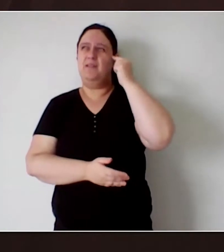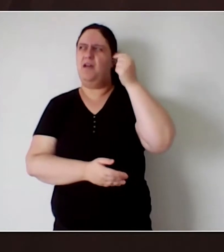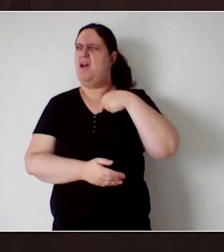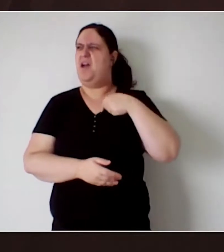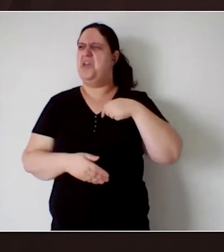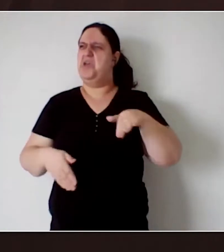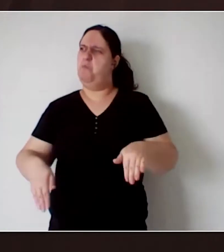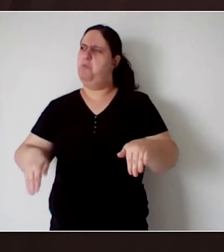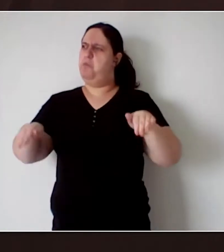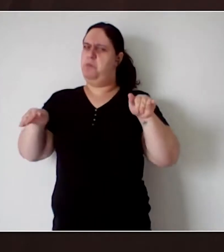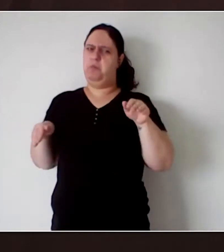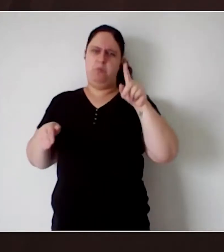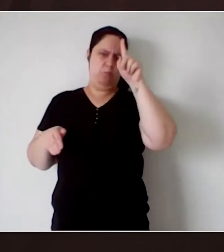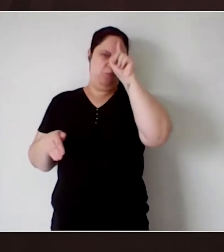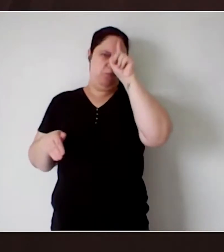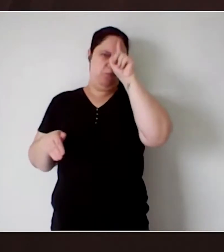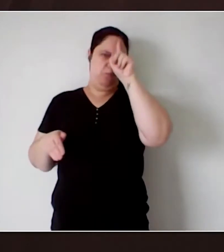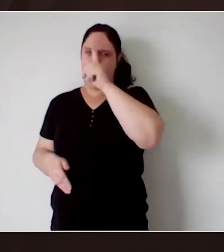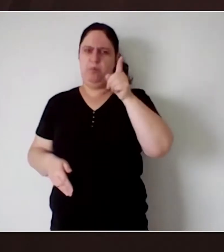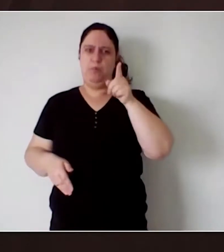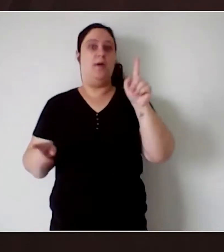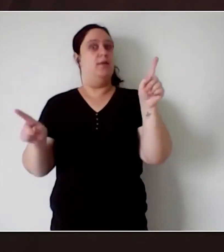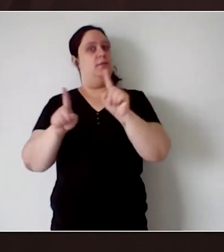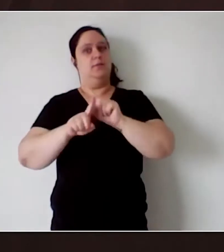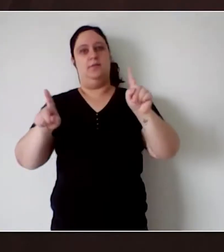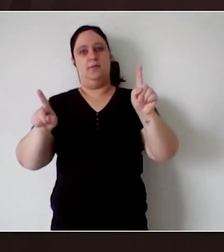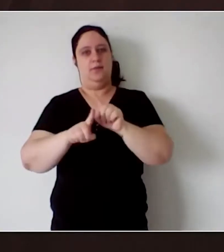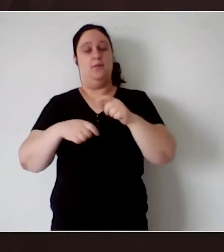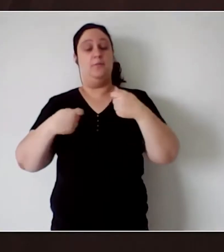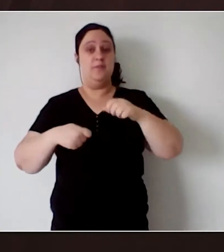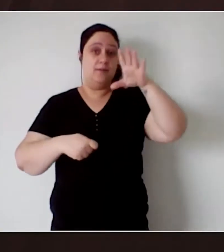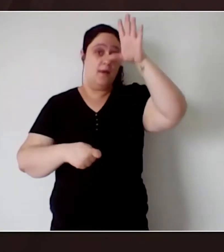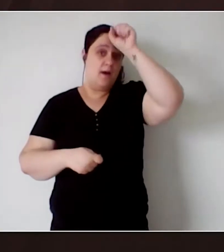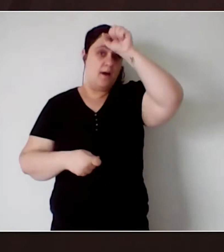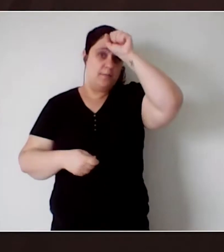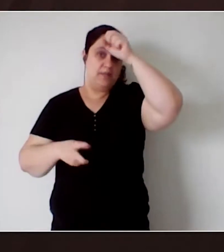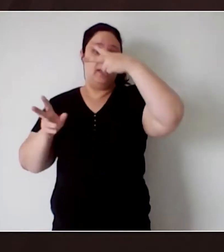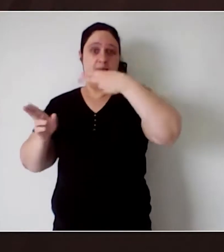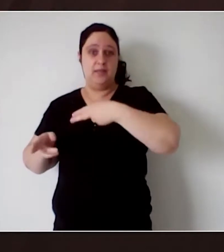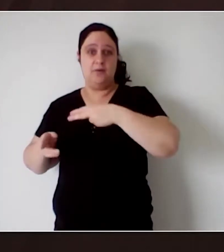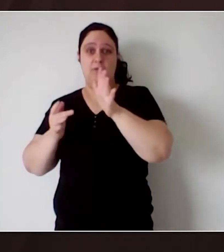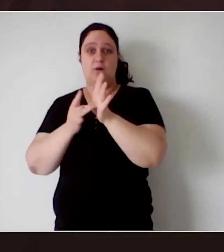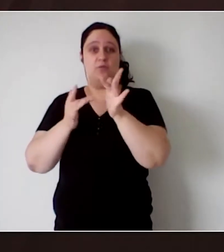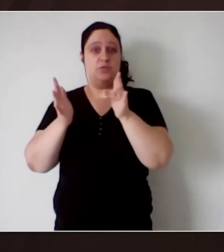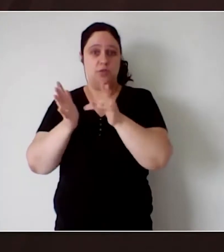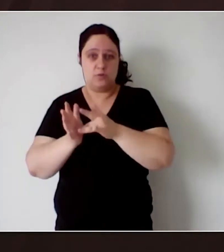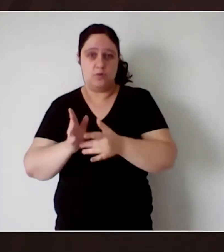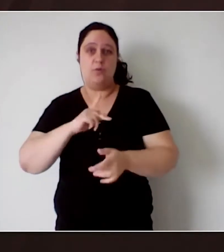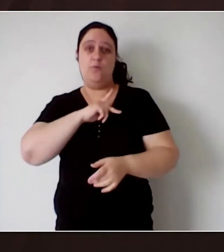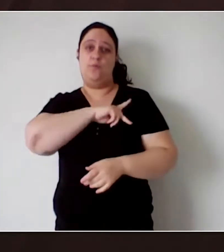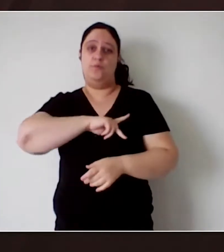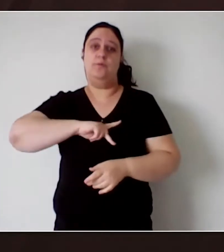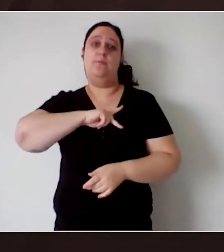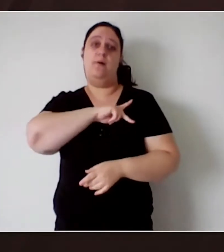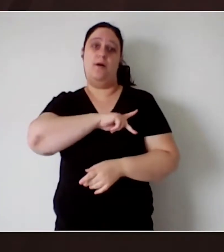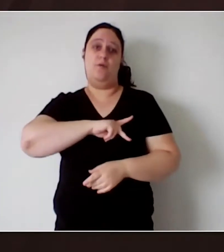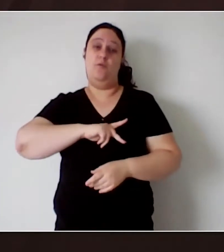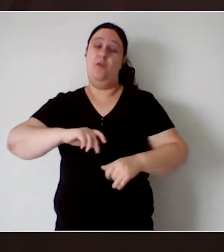mundo. Você precisa aprender com Jesus e aprender com o apóstolo Paulo, de